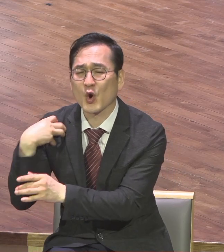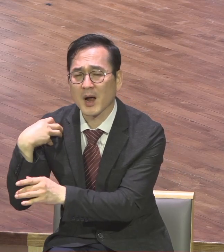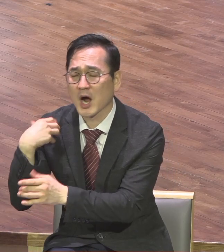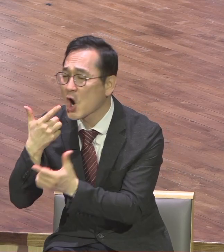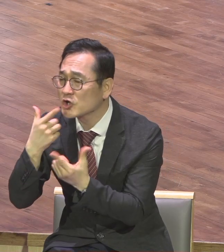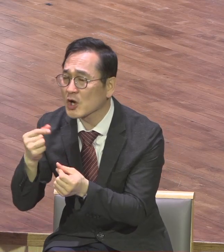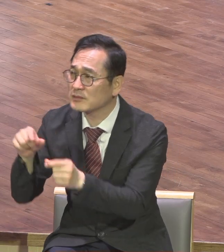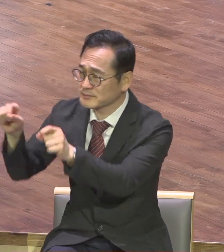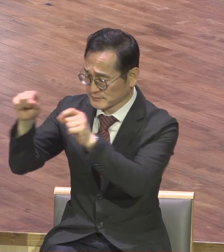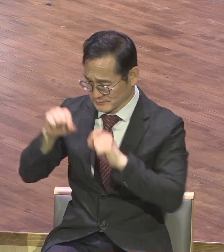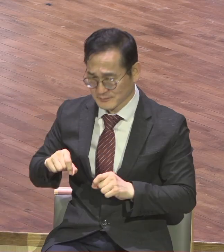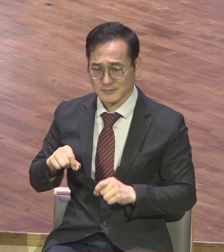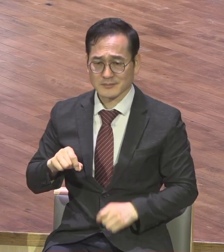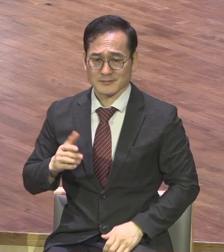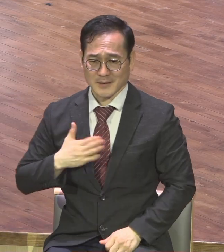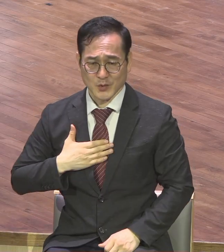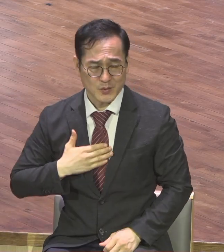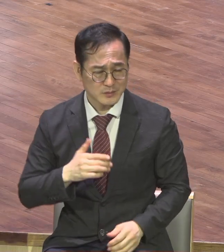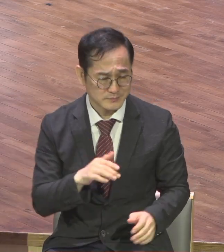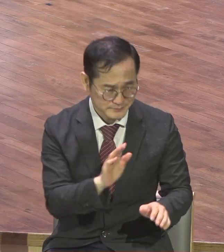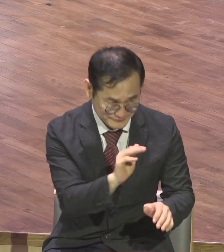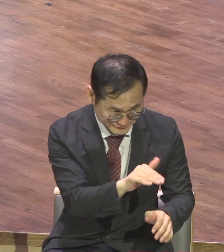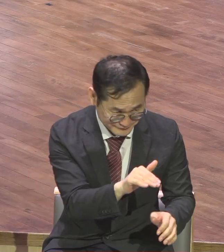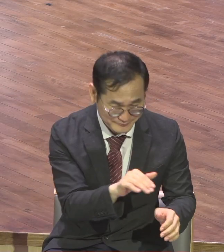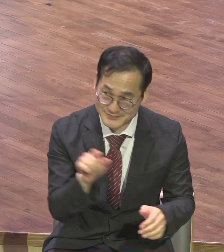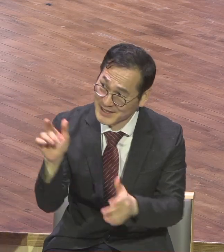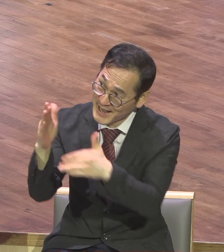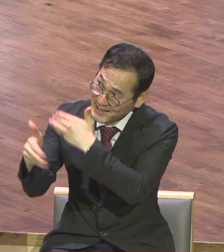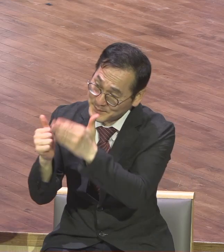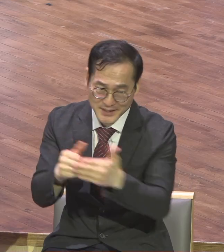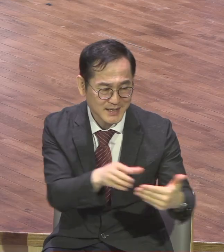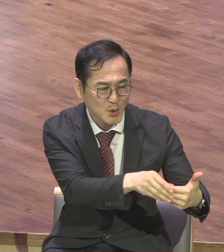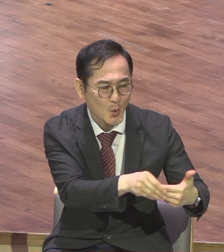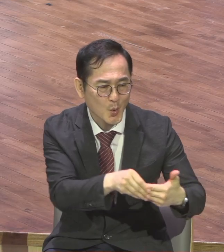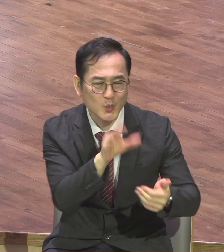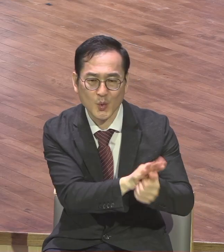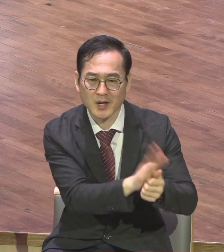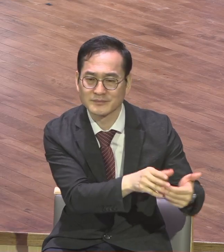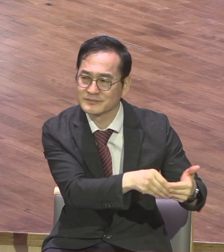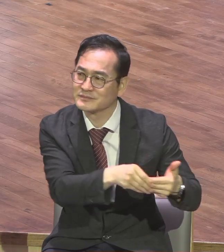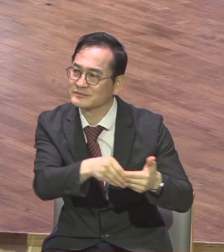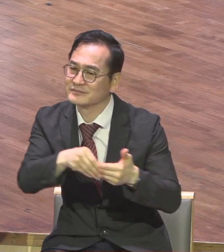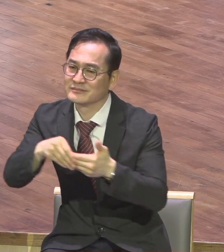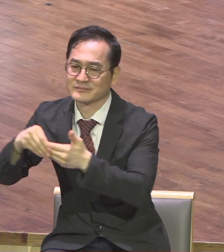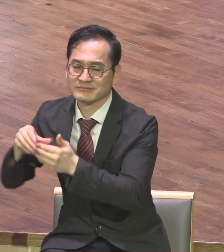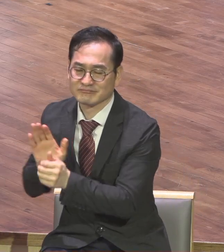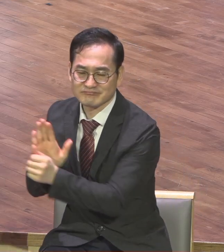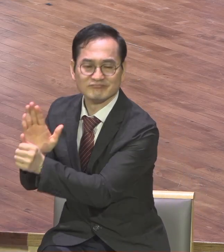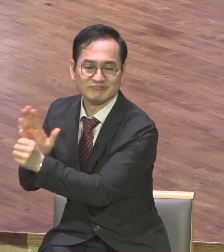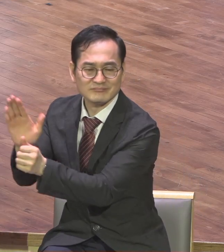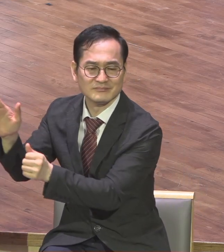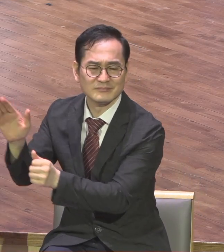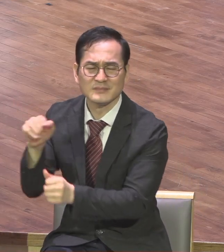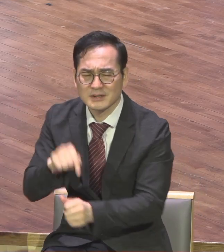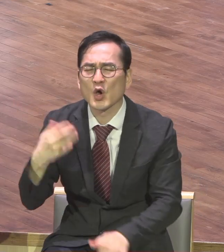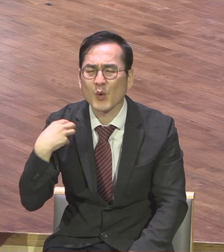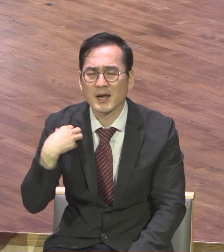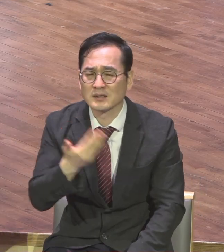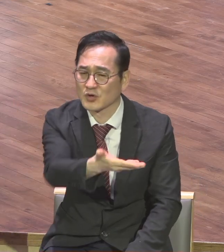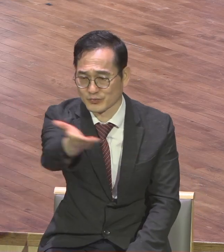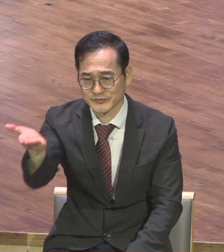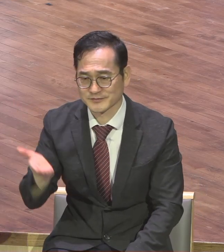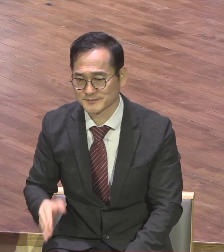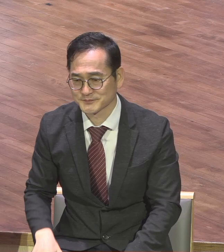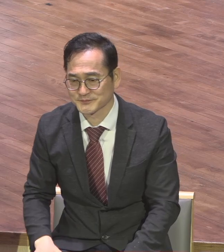그러면 우리의 삶도 프로사고계가 돼야 돼요. 우리의 삶도 역할을 감당해야 돼요. 하나님께 나아갈